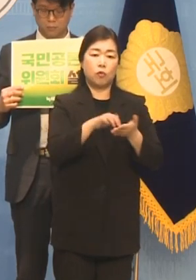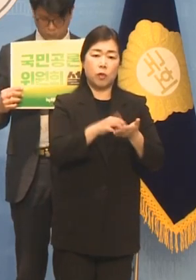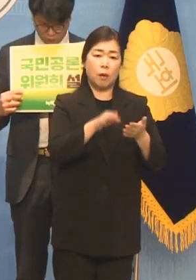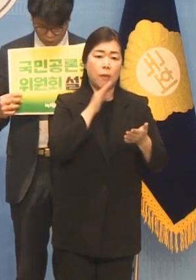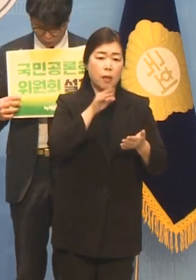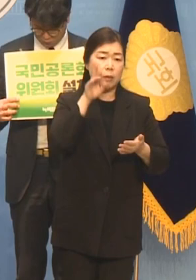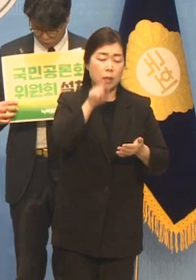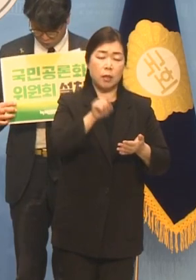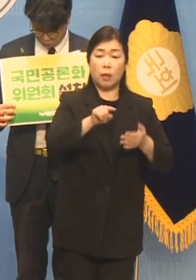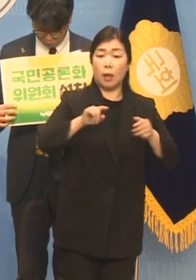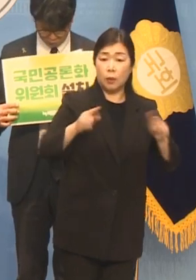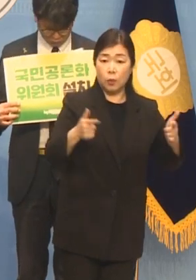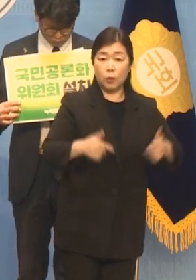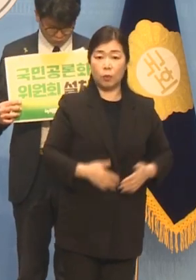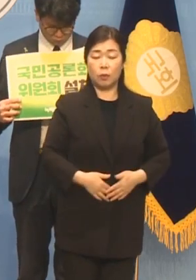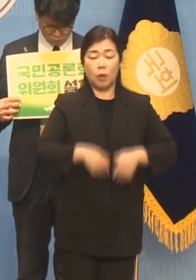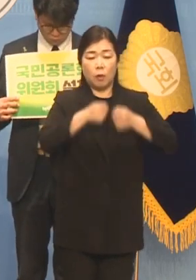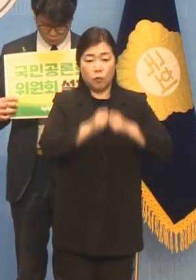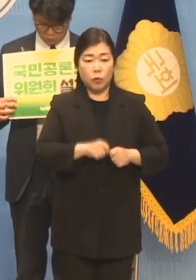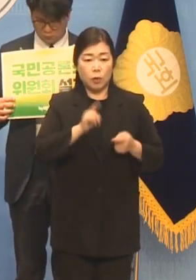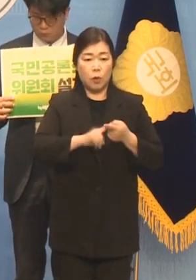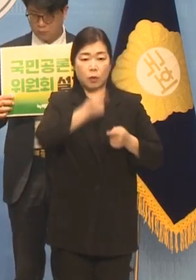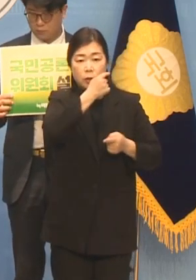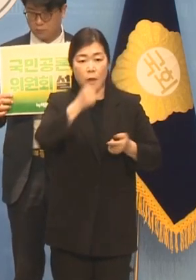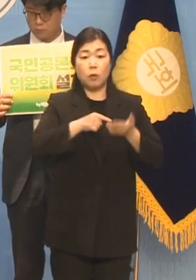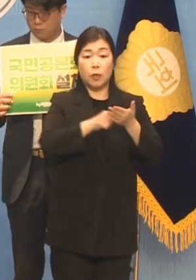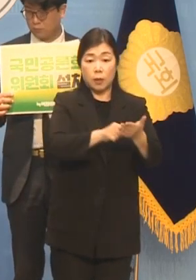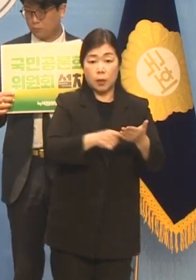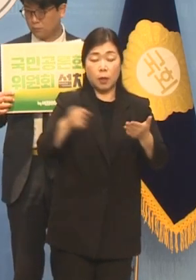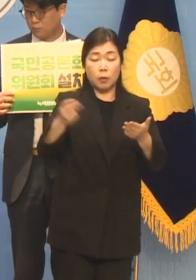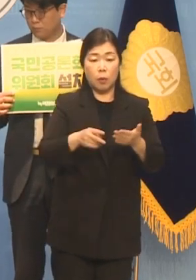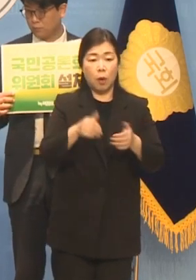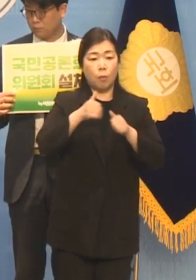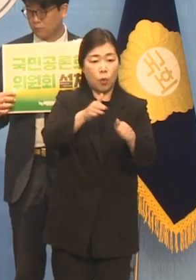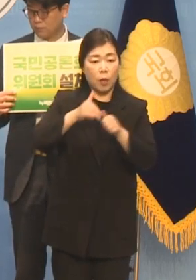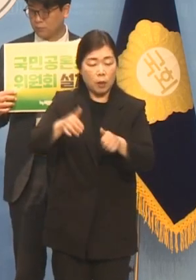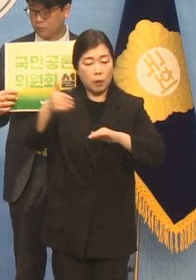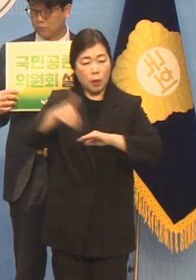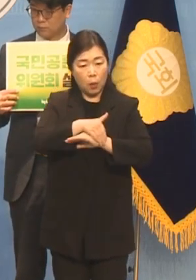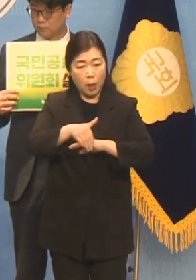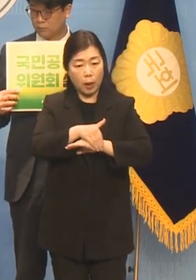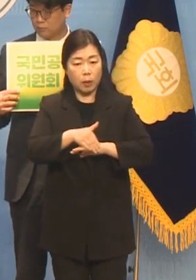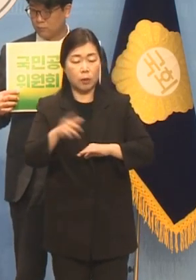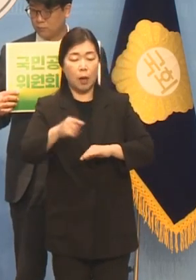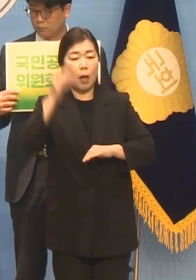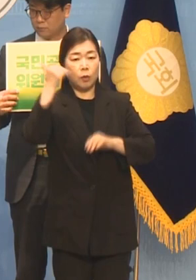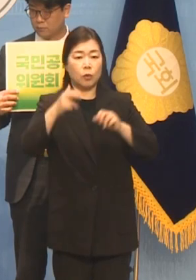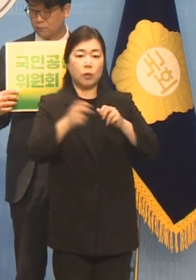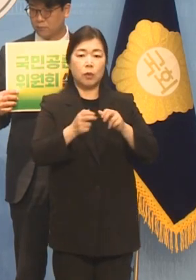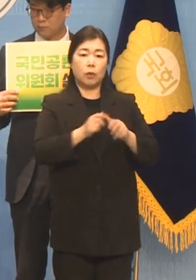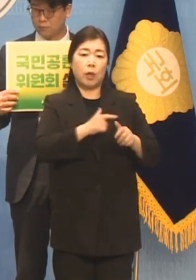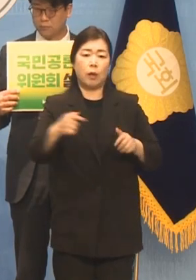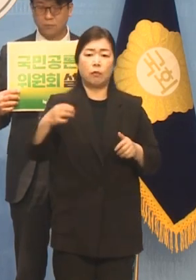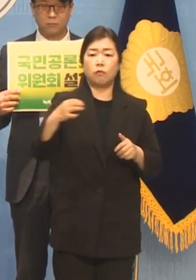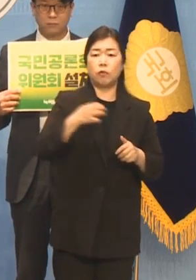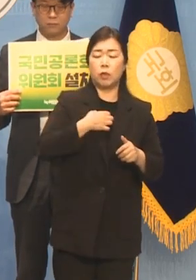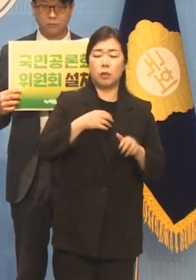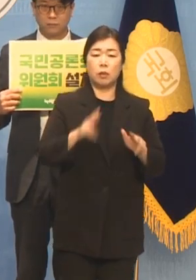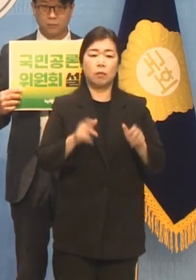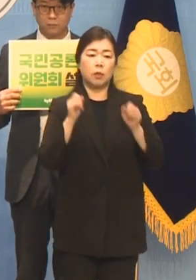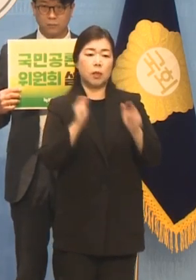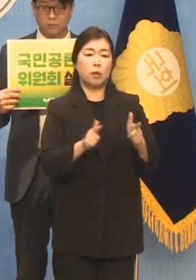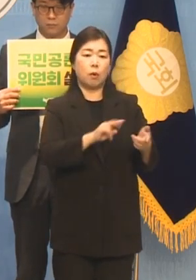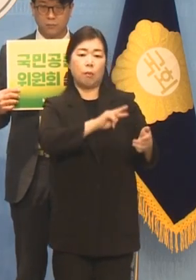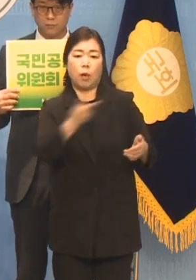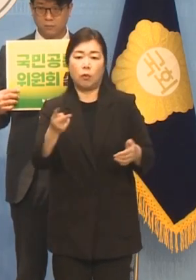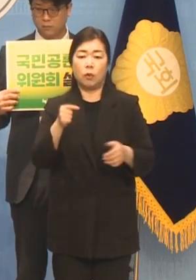맞느냐 틀리냐가 아니라 구체적 근거 제시, 배치 로드맵과 함께 한국 의료 대위기를 기회로